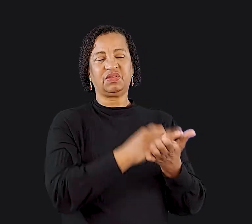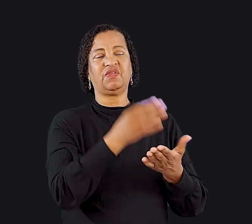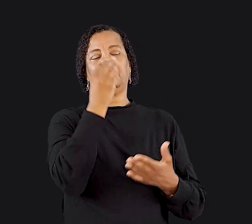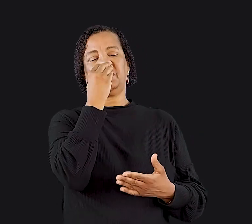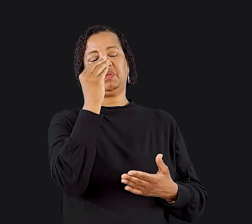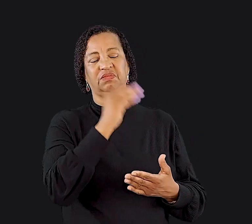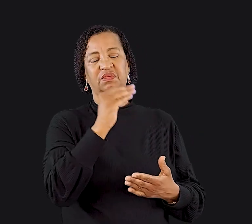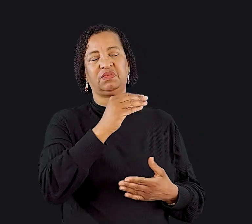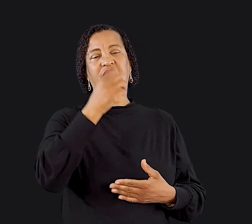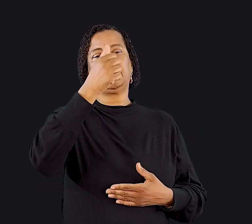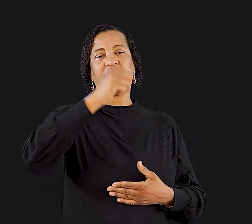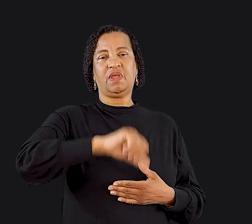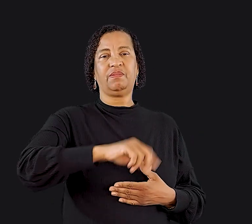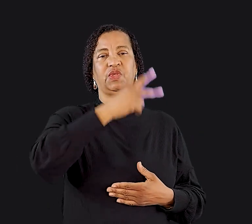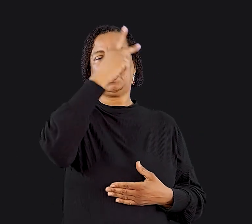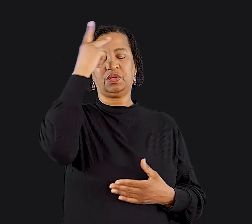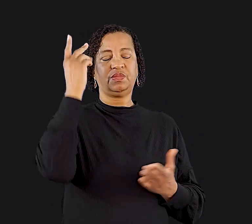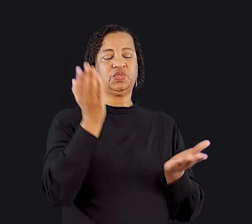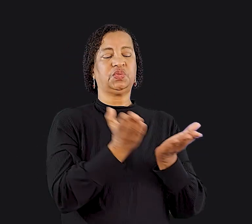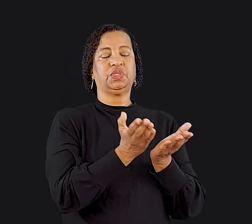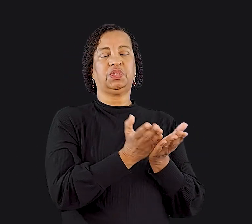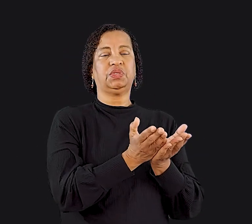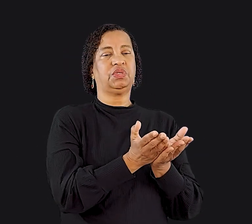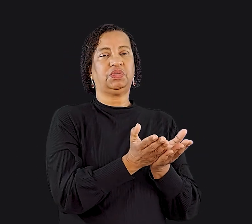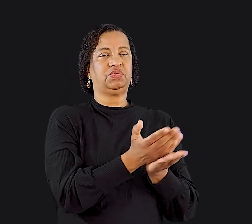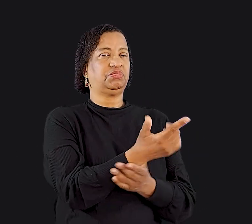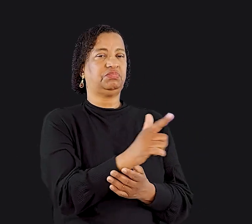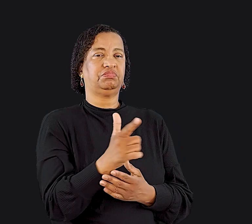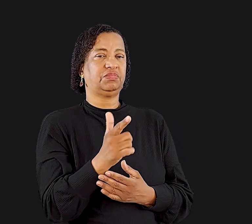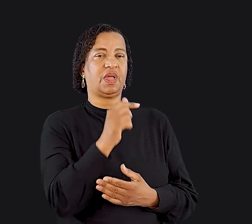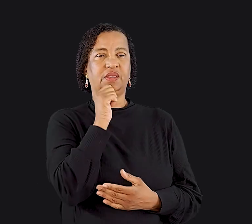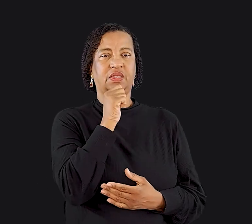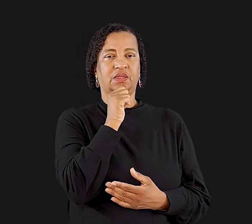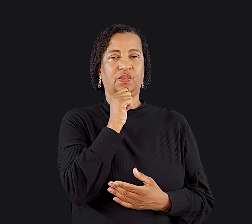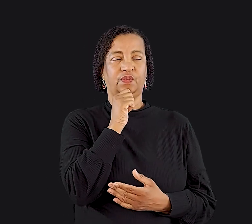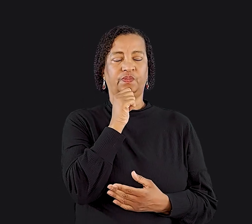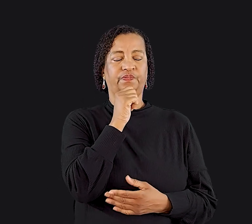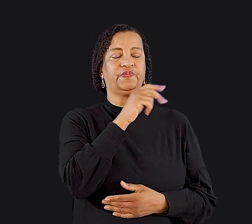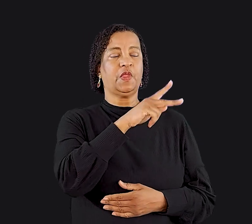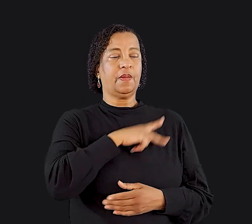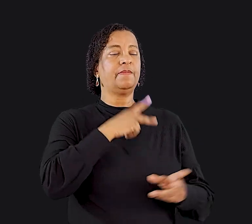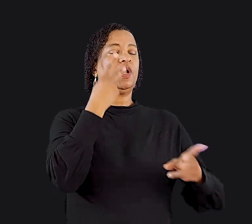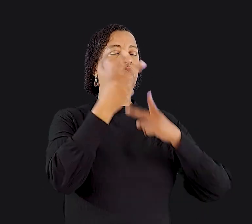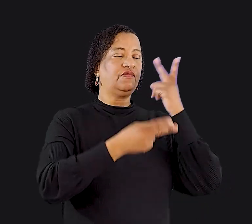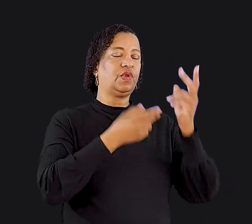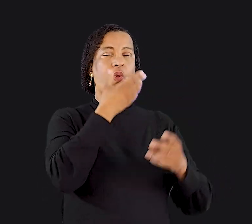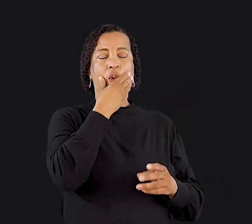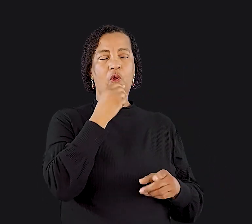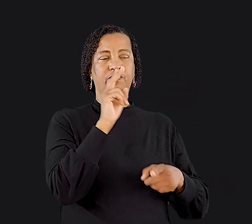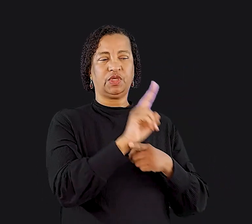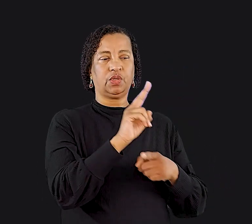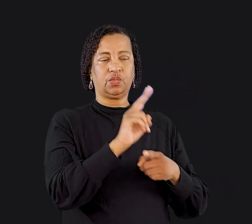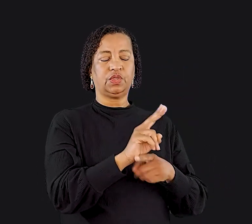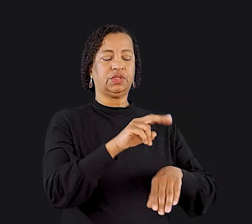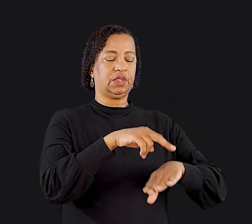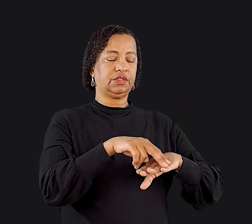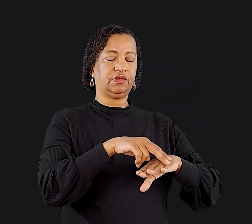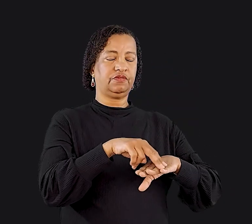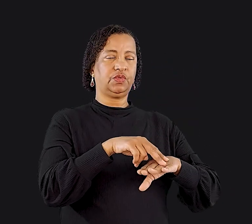e será pior do que o descrente. De acordo com Paulo, o homem que não tomar conta das viúvas da sua própria casa não tem